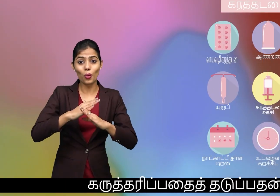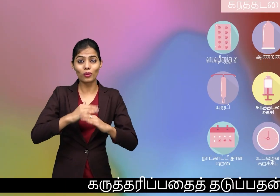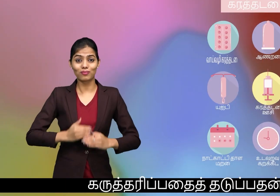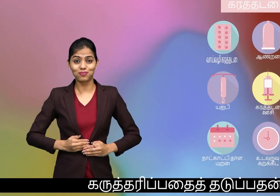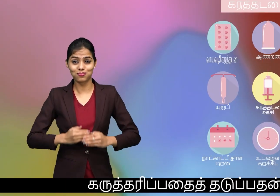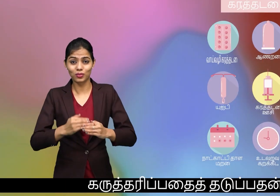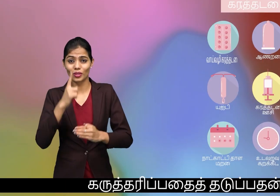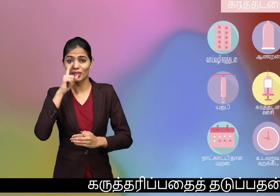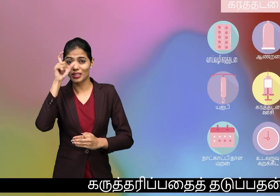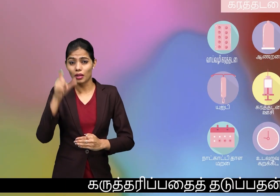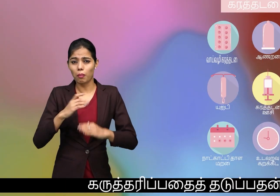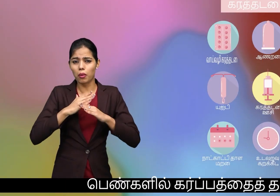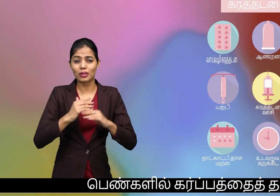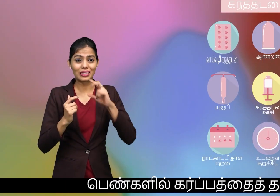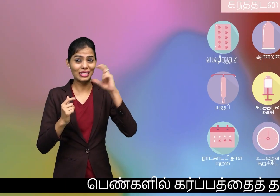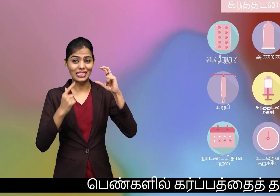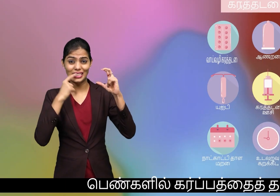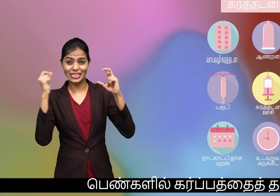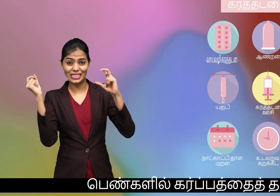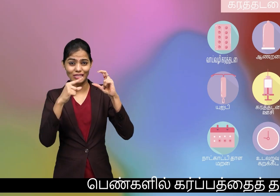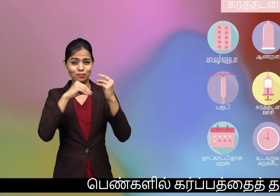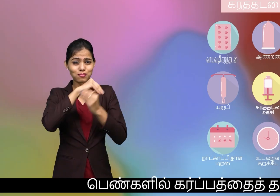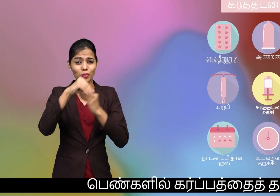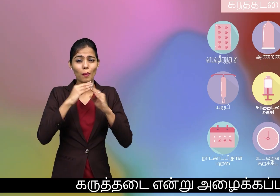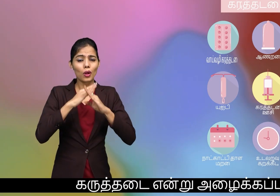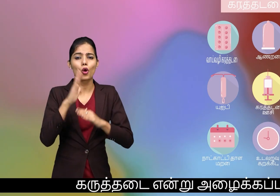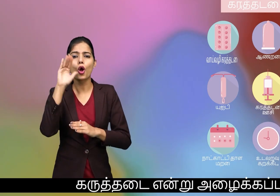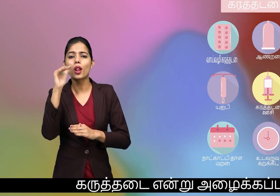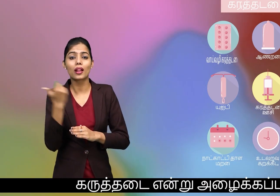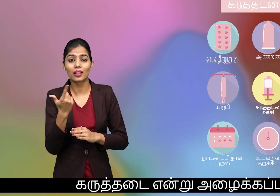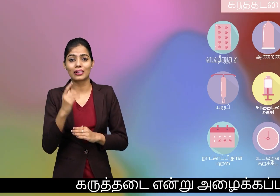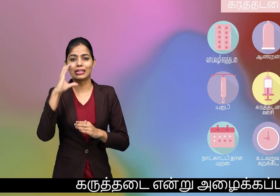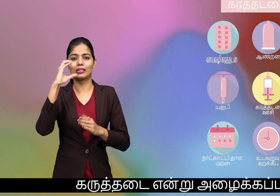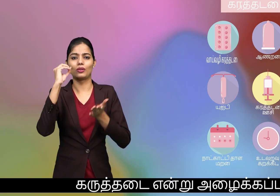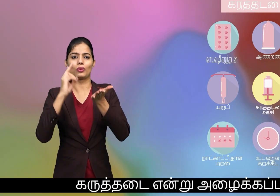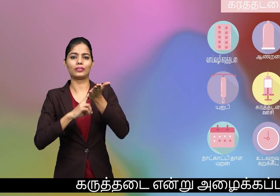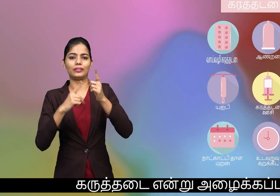கருத்தரிப்பதை தடுப்பதின் மூலம் பெண்களில் கர்ப்பத்தை தடுப்பது கருத்தடை என்று அழைக்கப்படுகிறது.